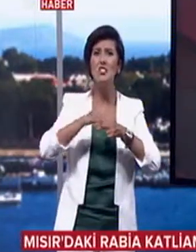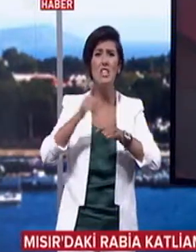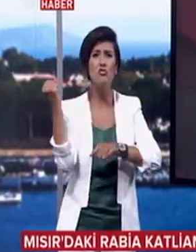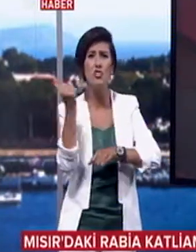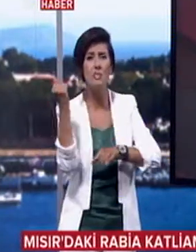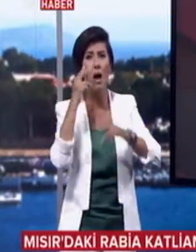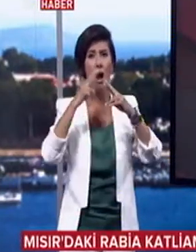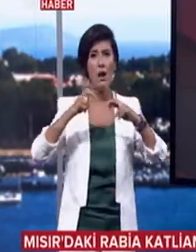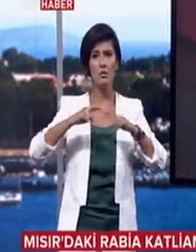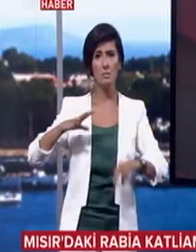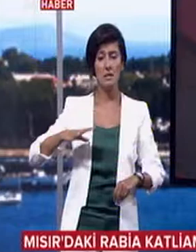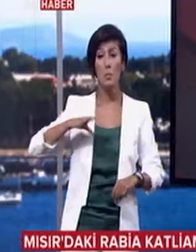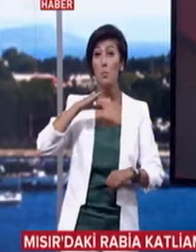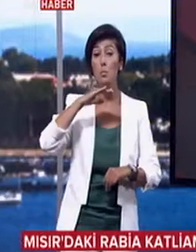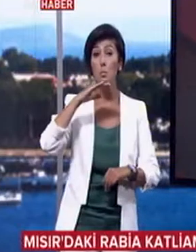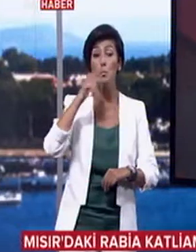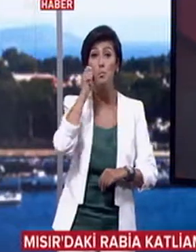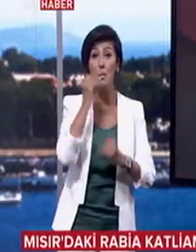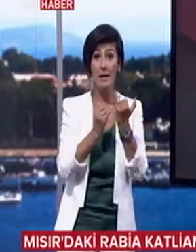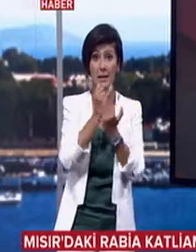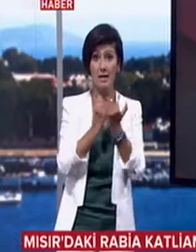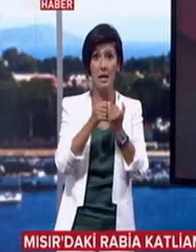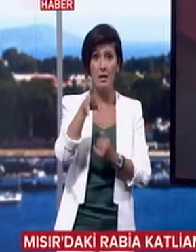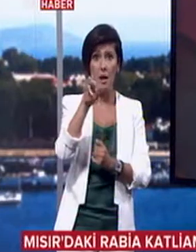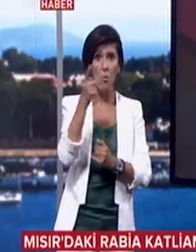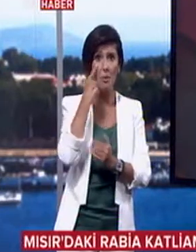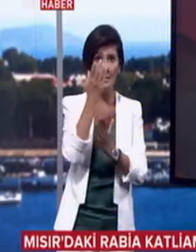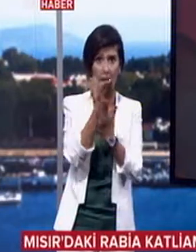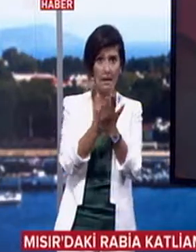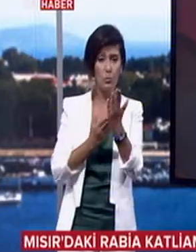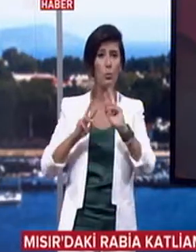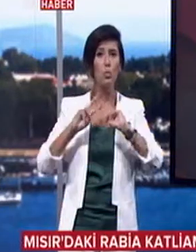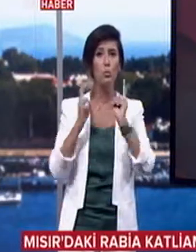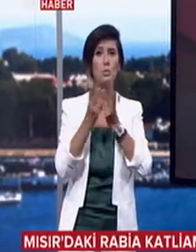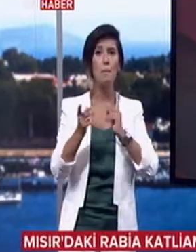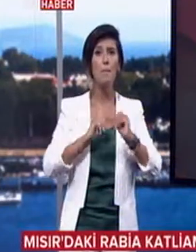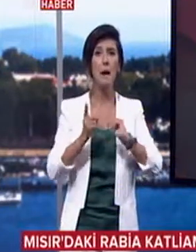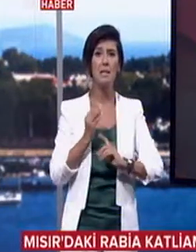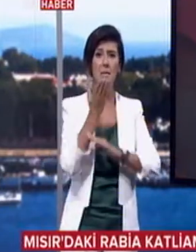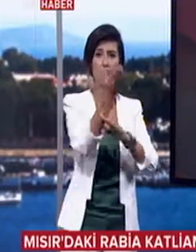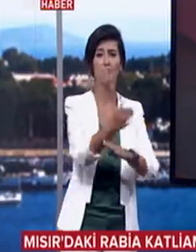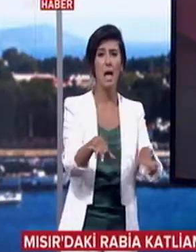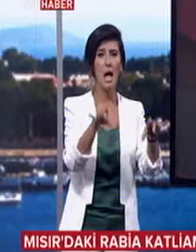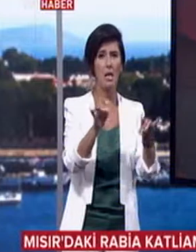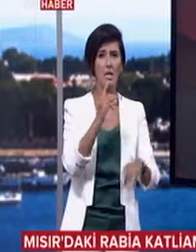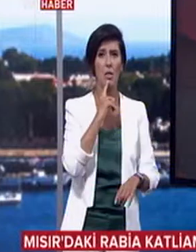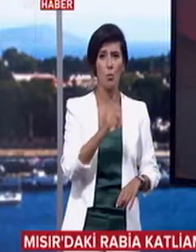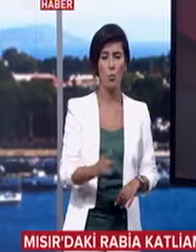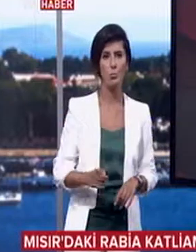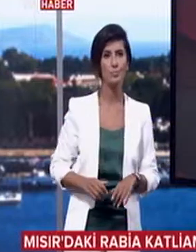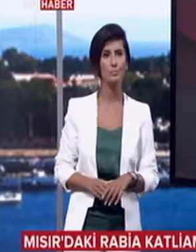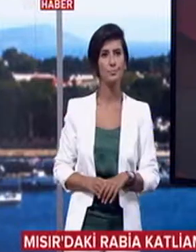cinayetleri araştırmasını talep etti. Müslüman kardeşler ise rapordaki delilleri uluslararası mahkemelere taşımaya hazırlanıyor.